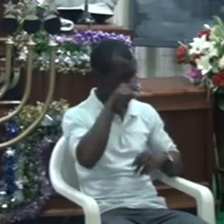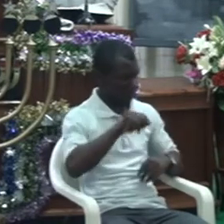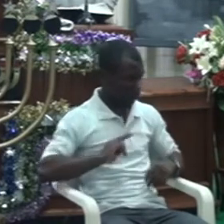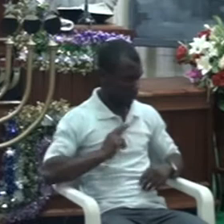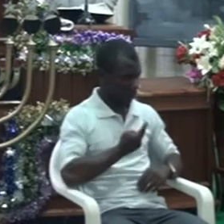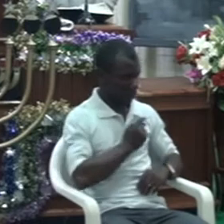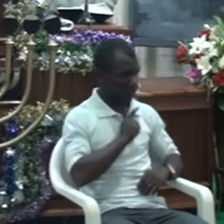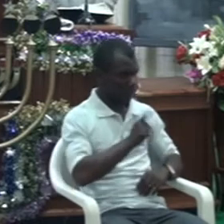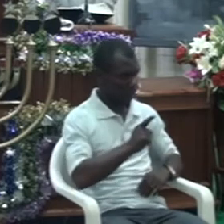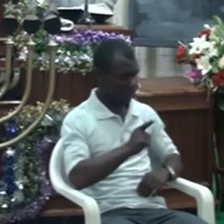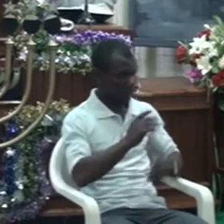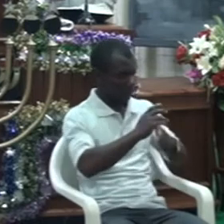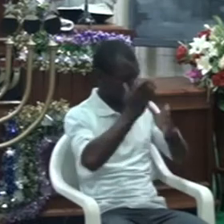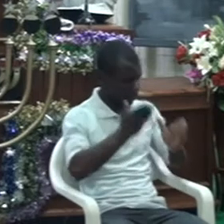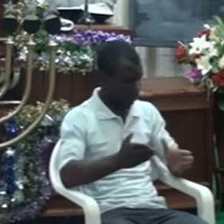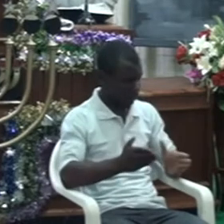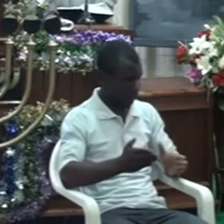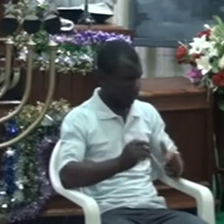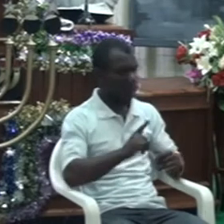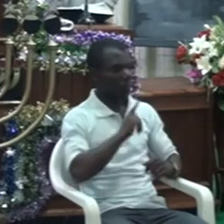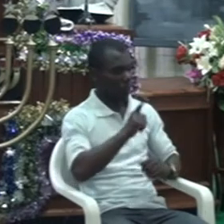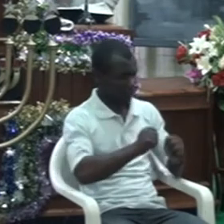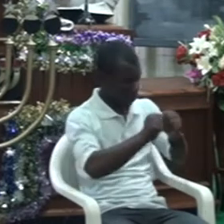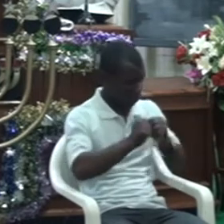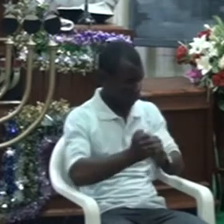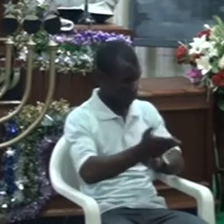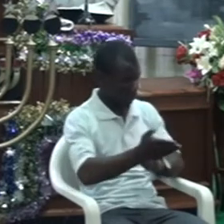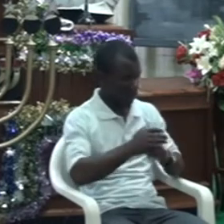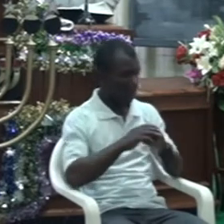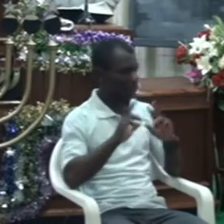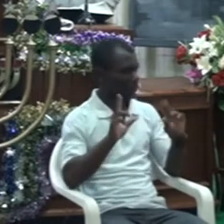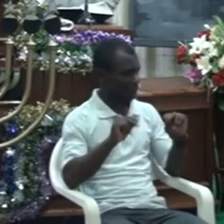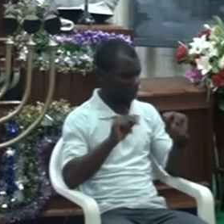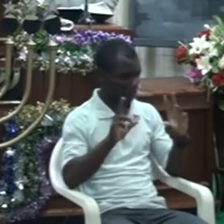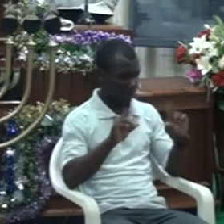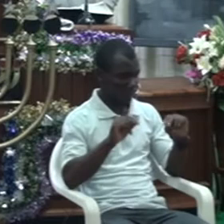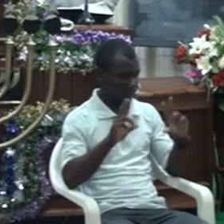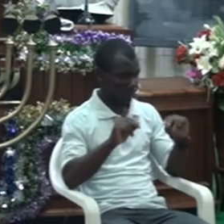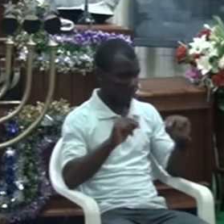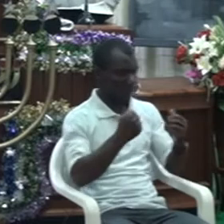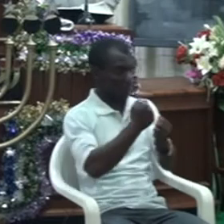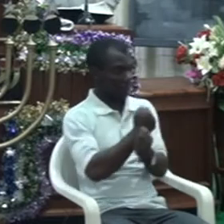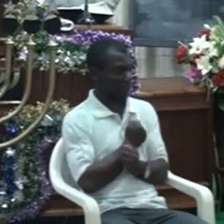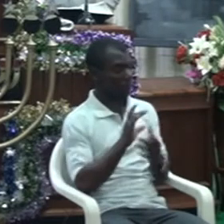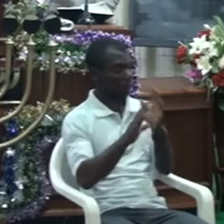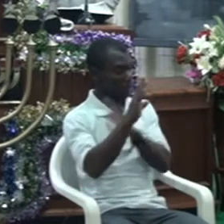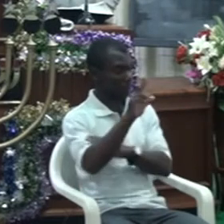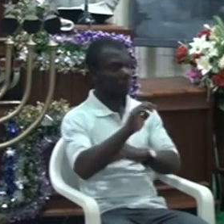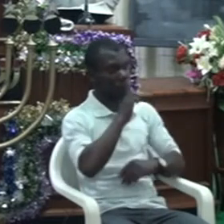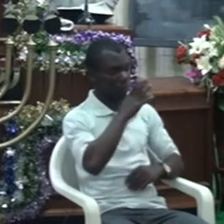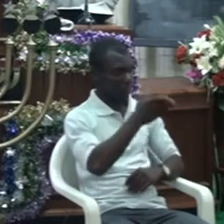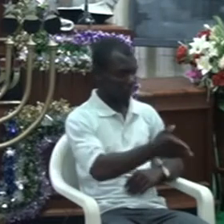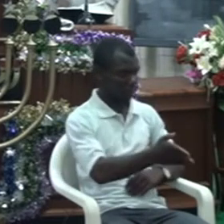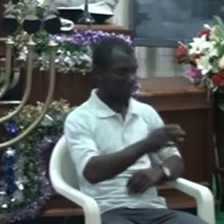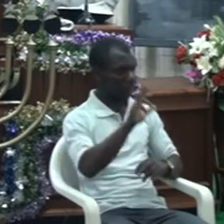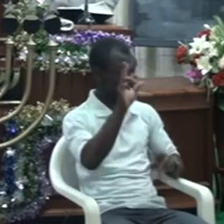Alors parce que nous sommes nombreux, soyons ensemble. Soyons ensemble. Toi pas moi. Non, non. Apana. Upendo wa Mungu huko pale. L'amour de Dieu n'est